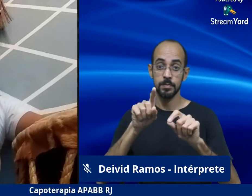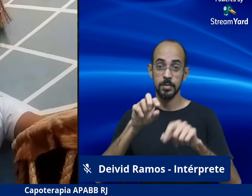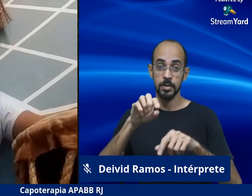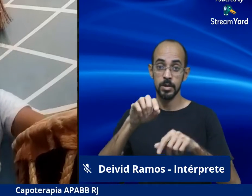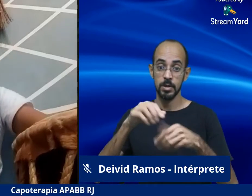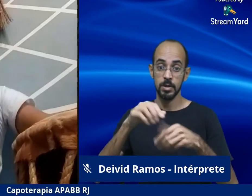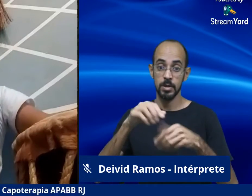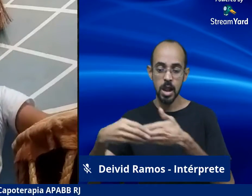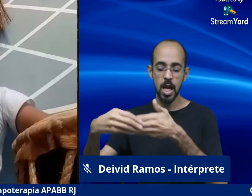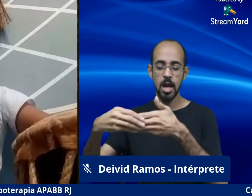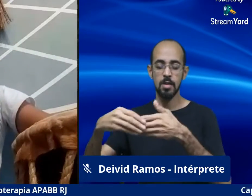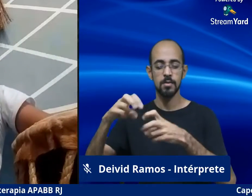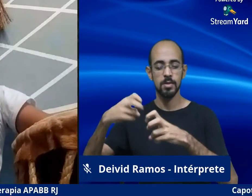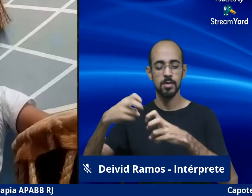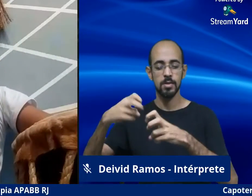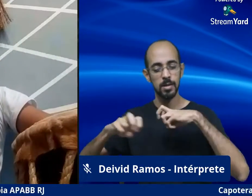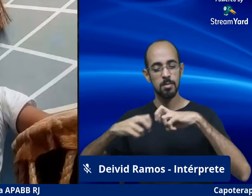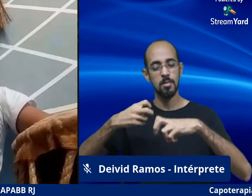Capoeira.